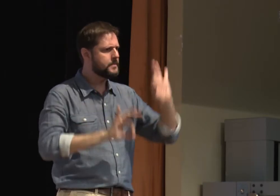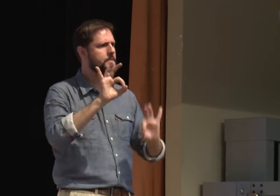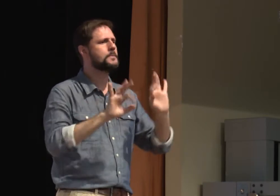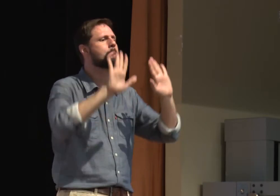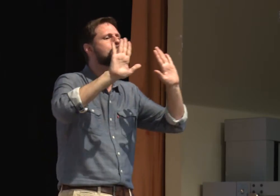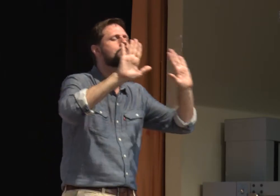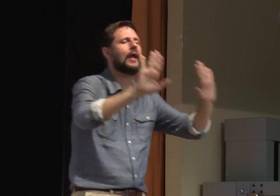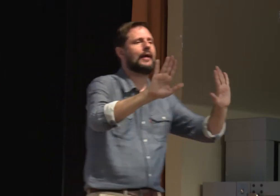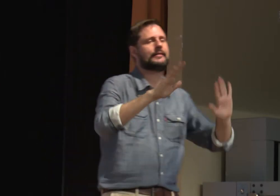político